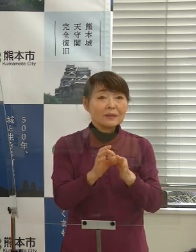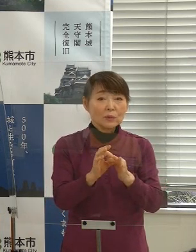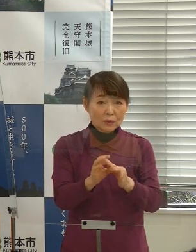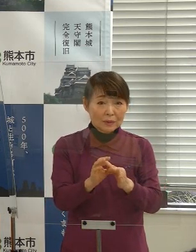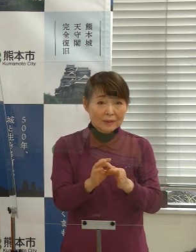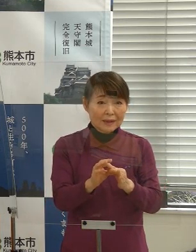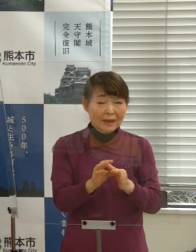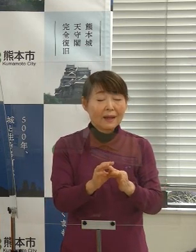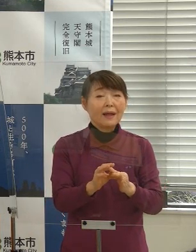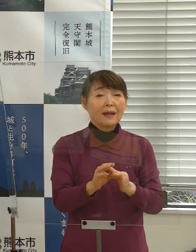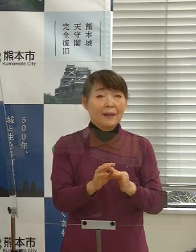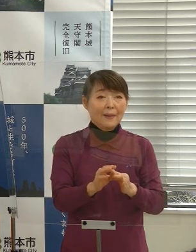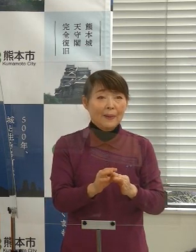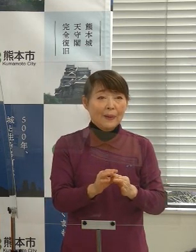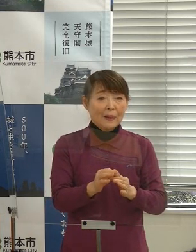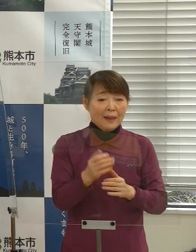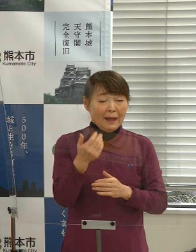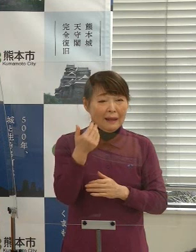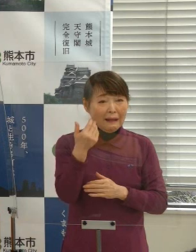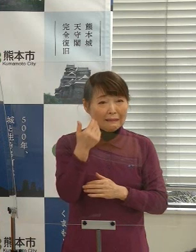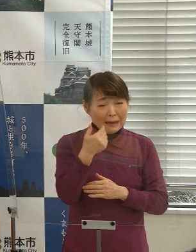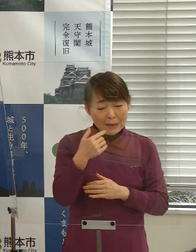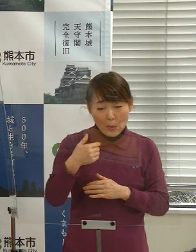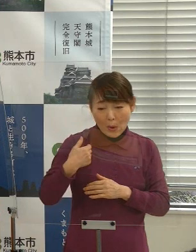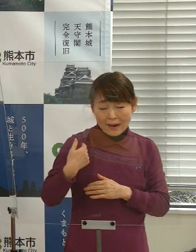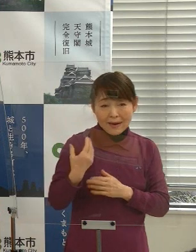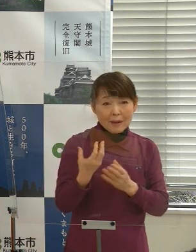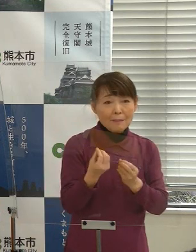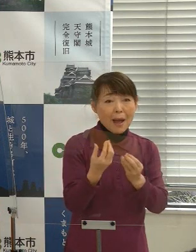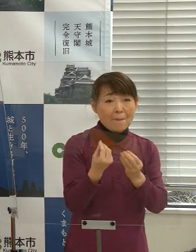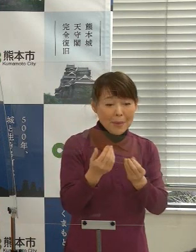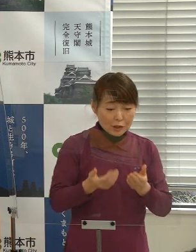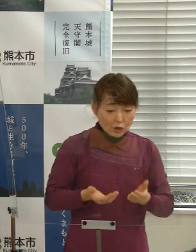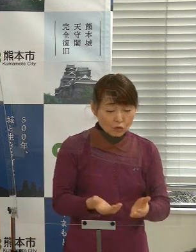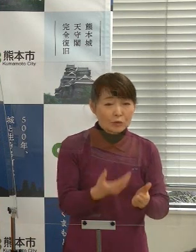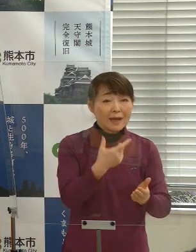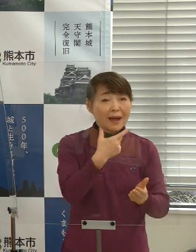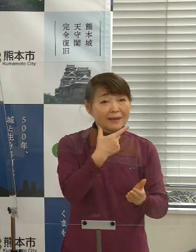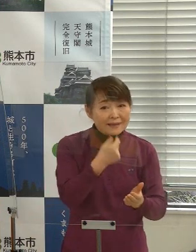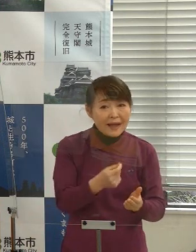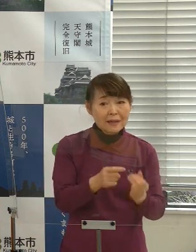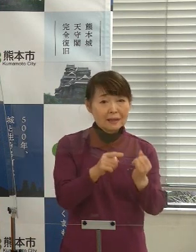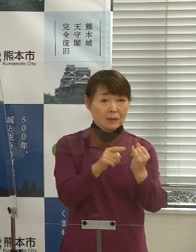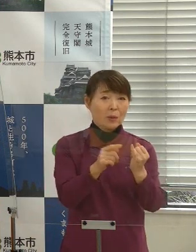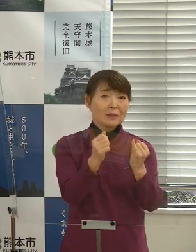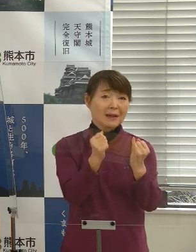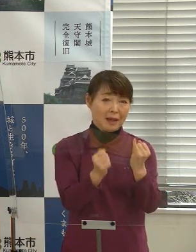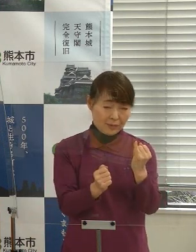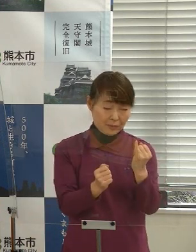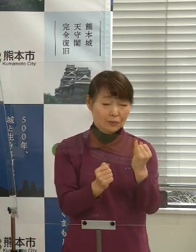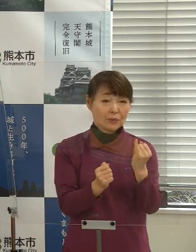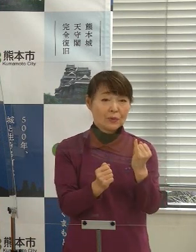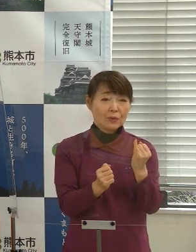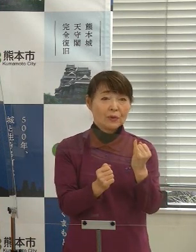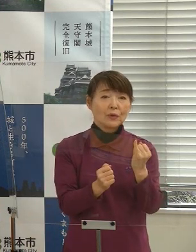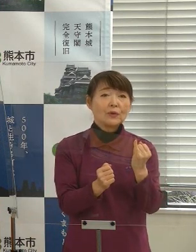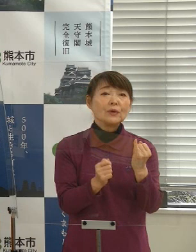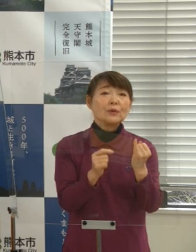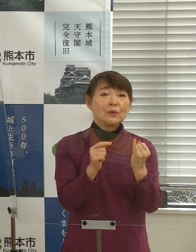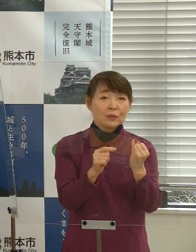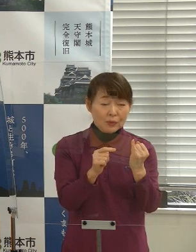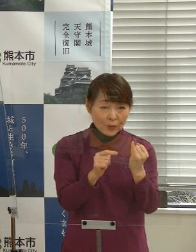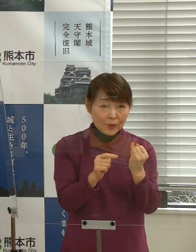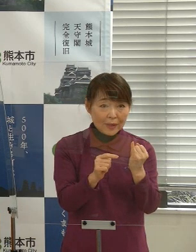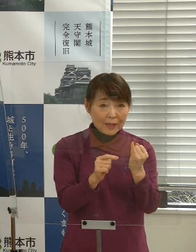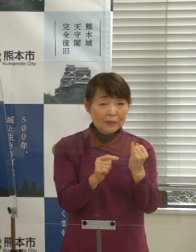知られずにこの出産をしたいという女性がいらっしゃるということで、そういったことについての